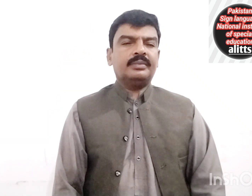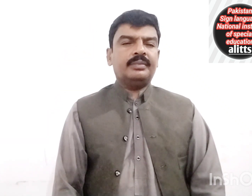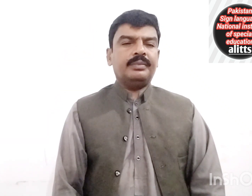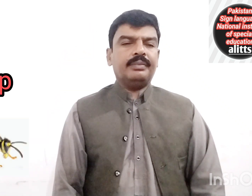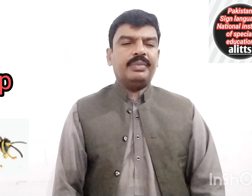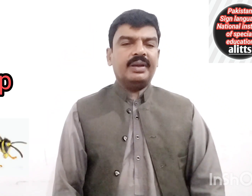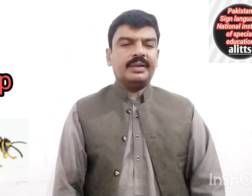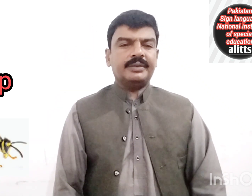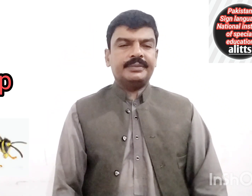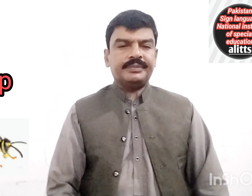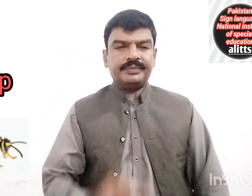भेड़,